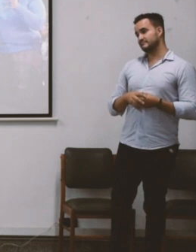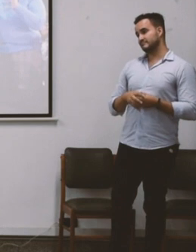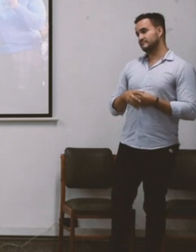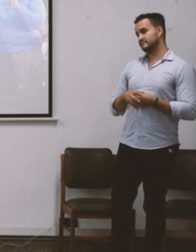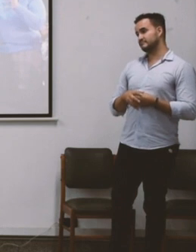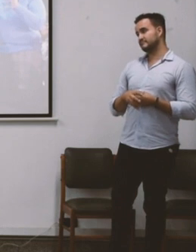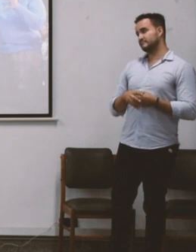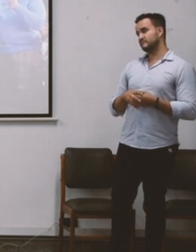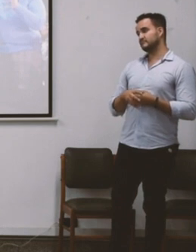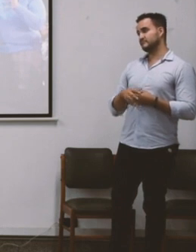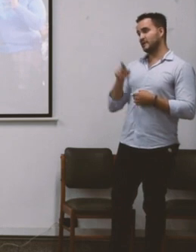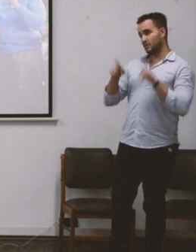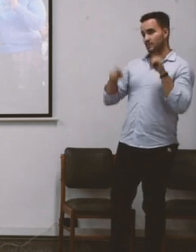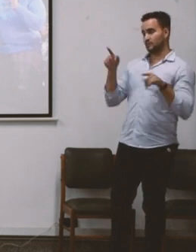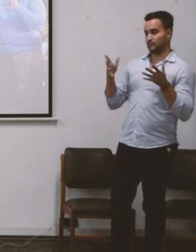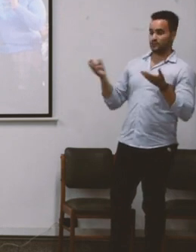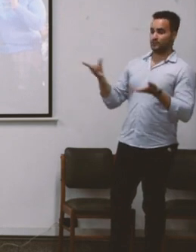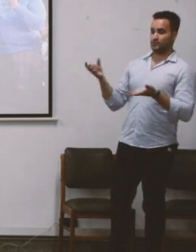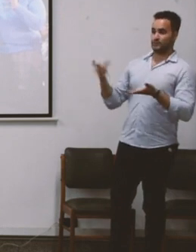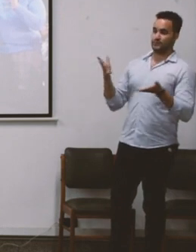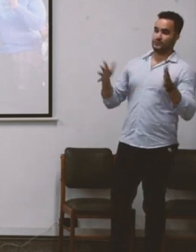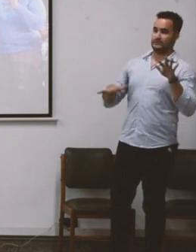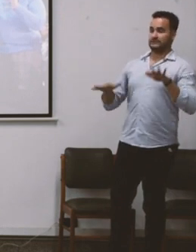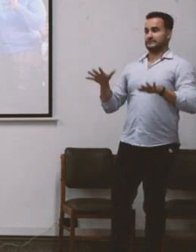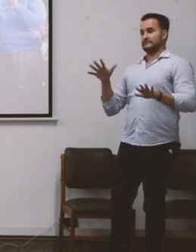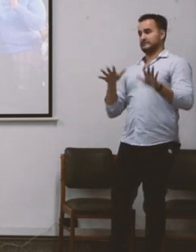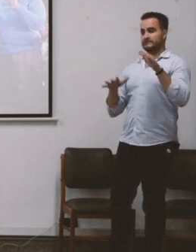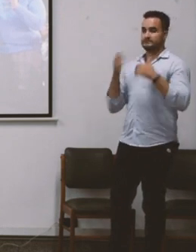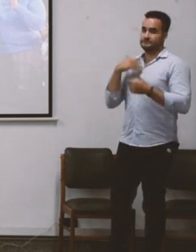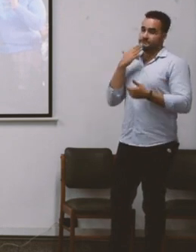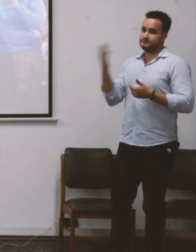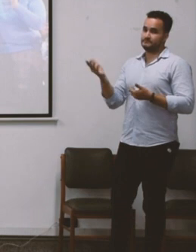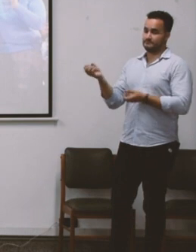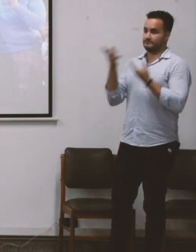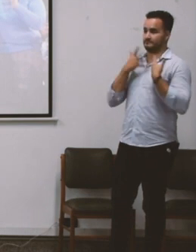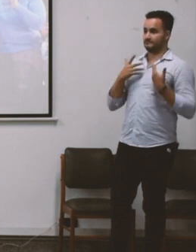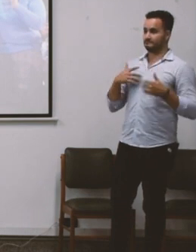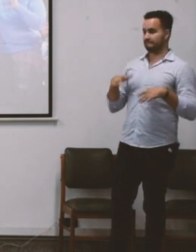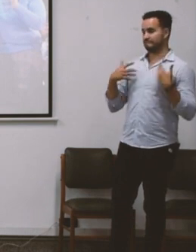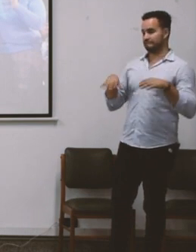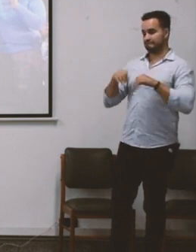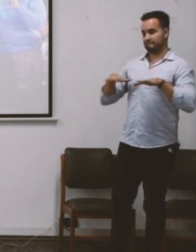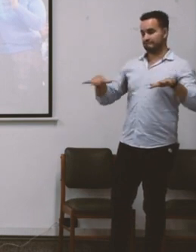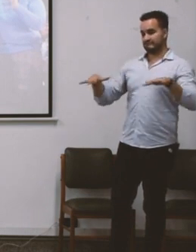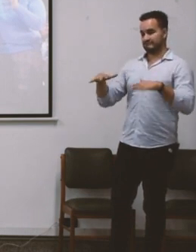movedizos, y muy bienvenido por ponernos en ese terreno fangoso también.